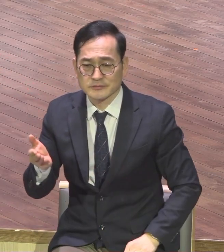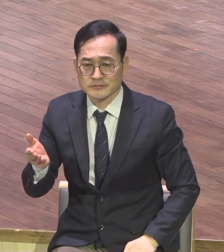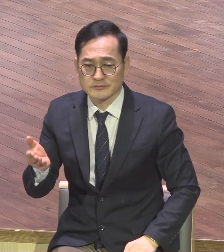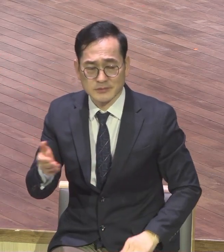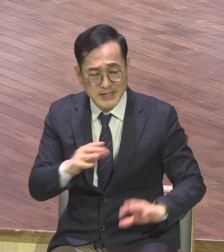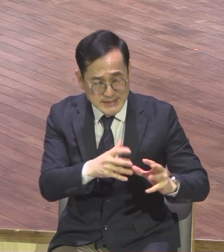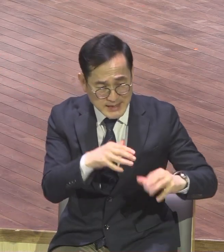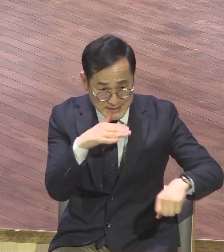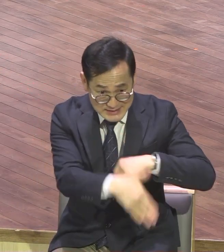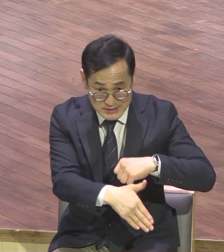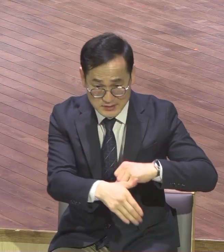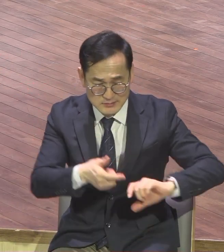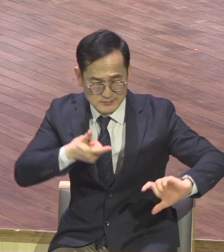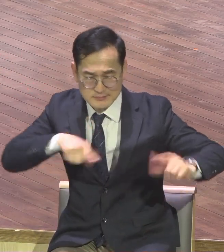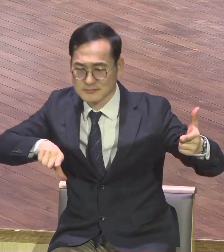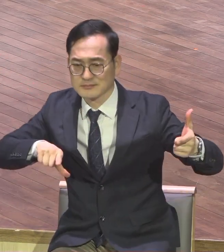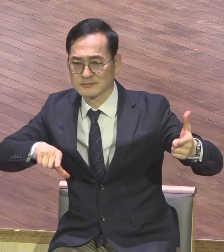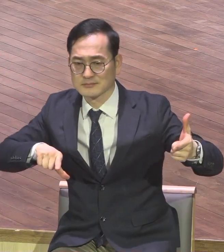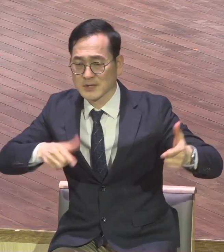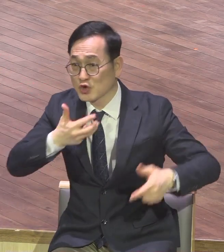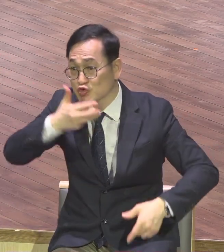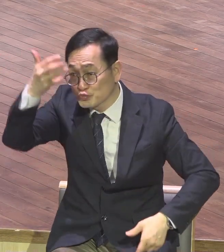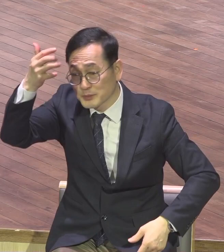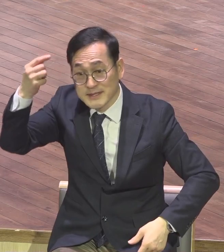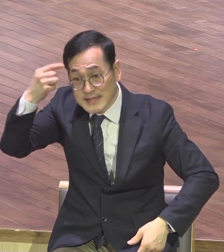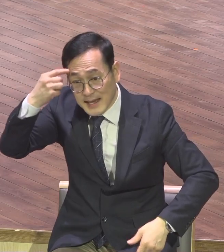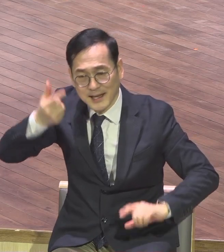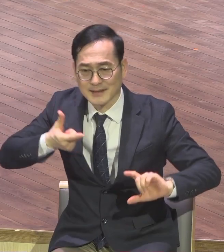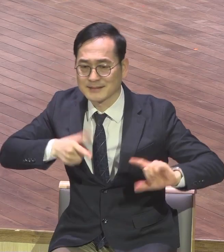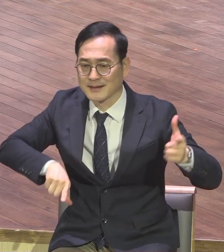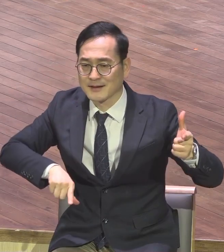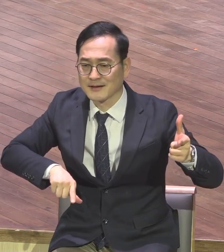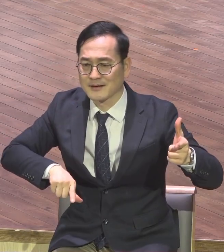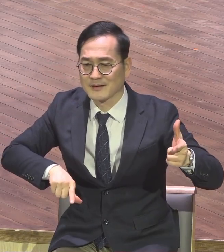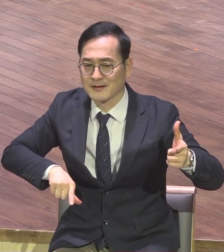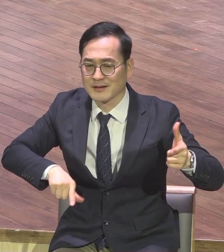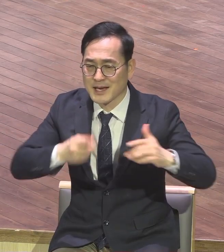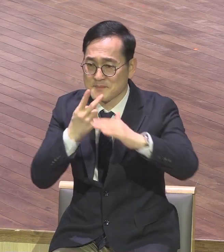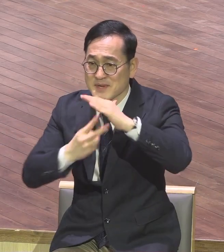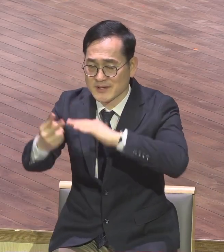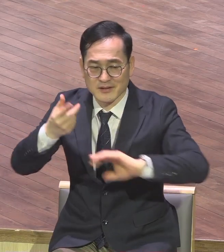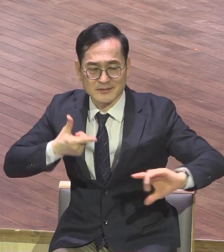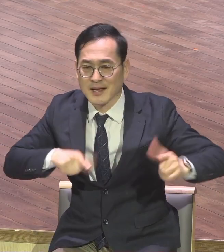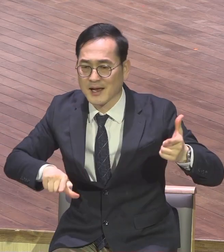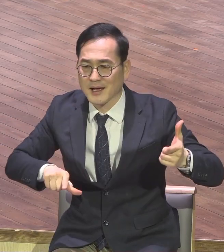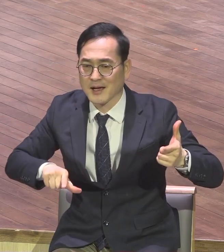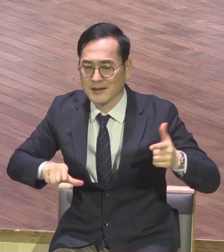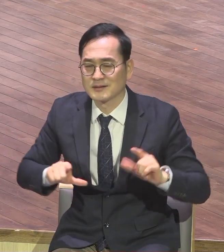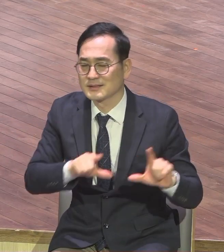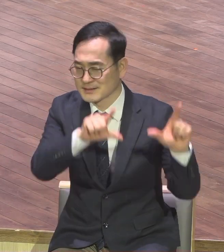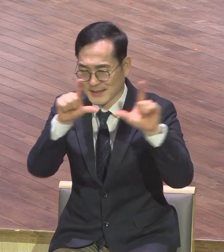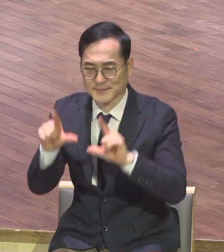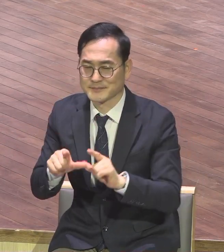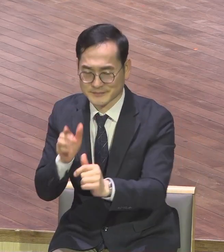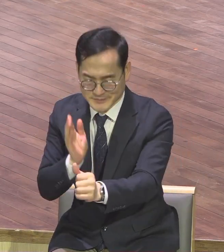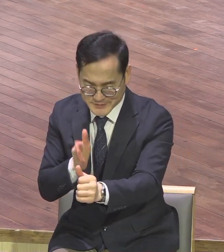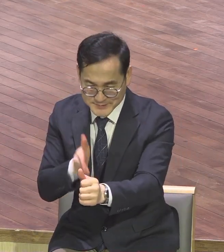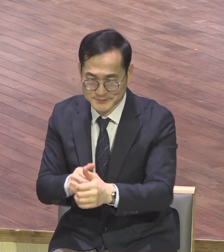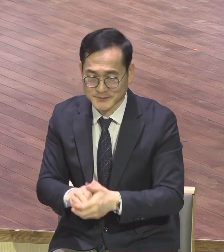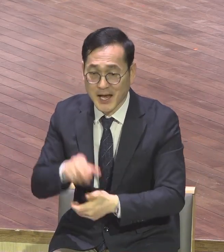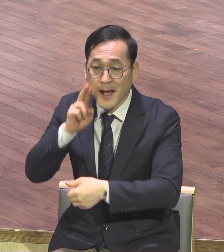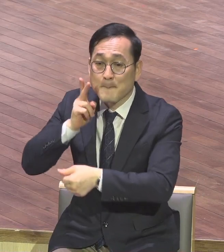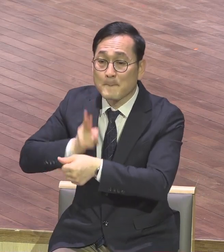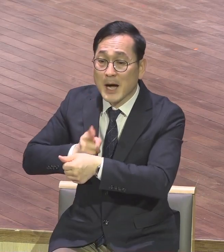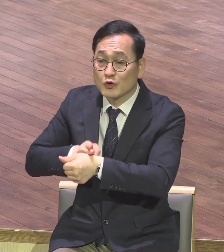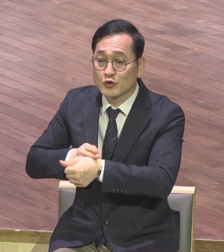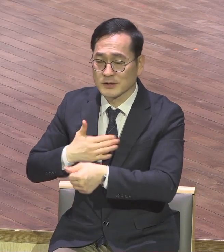차원이 다른 생각이 다른 꿈이 다른 비전이 다른 그런 삶을 사시기를 바랍니다. 사도 바울이 가졌던